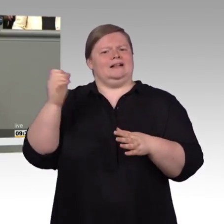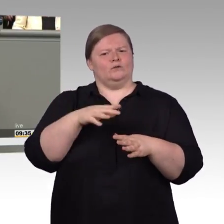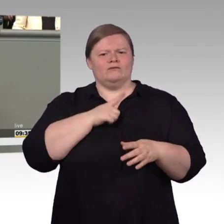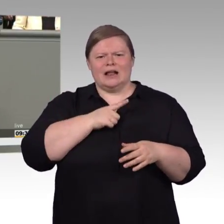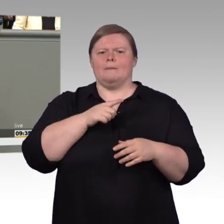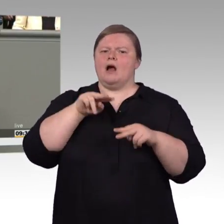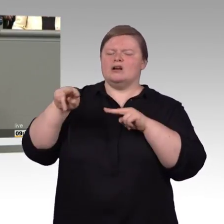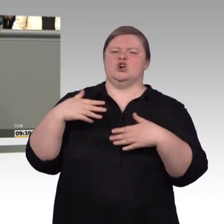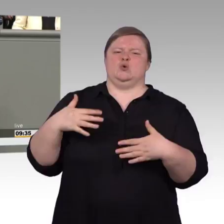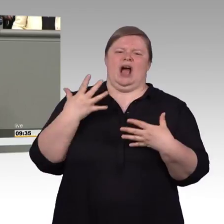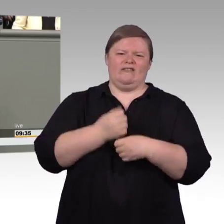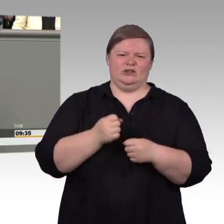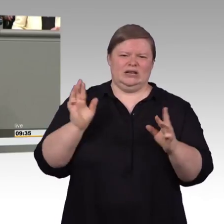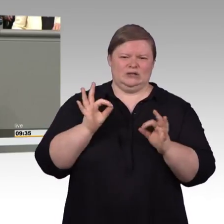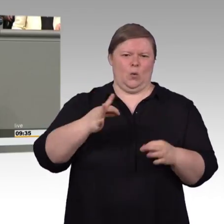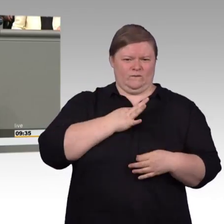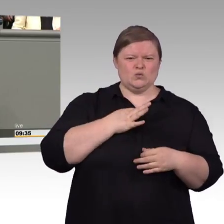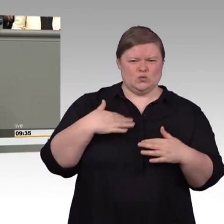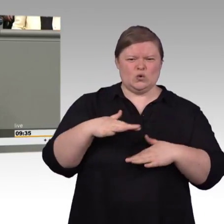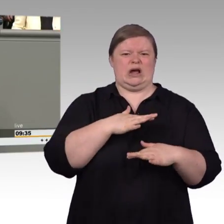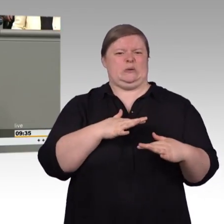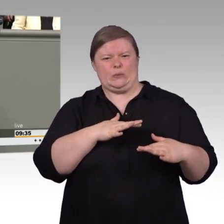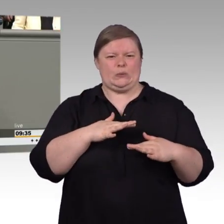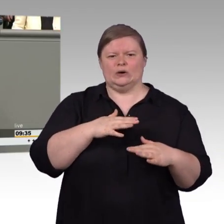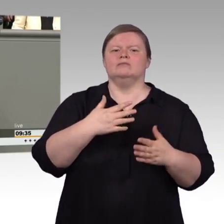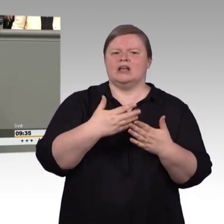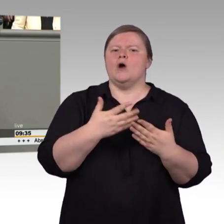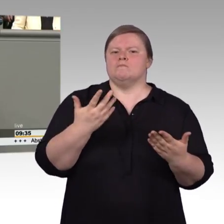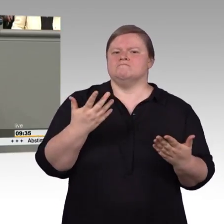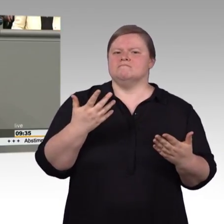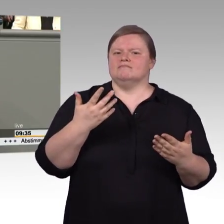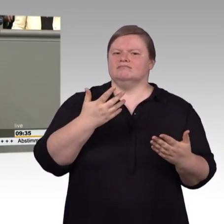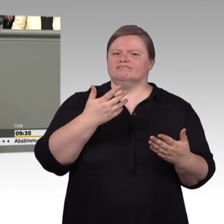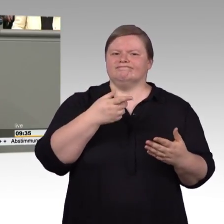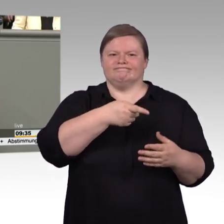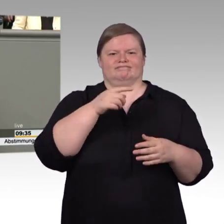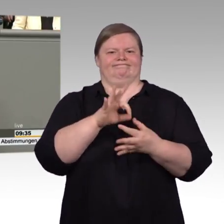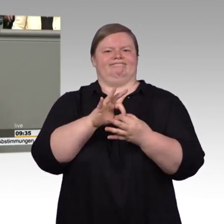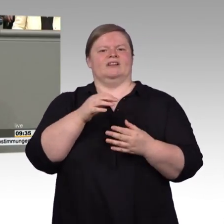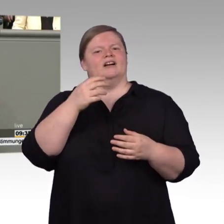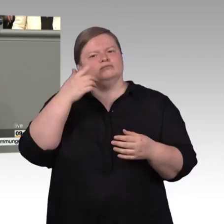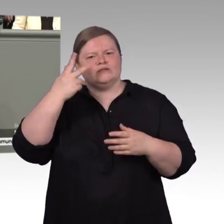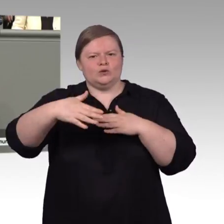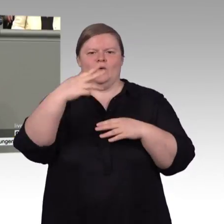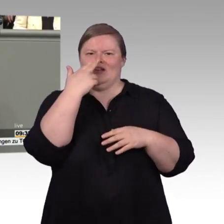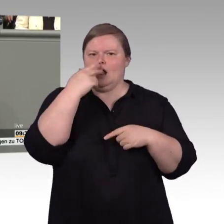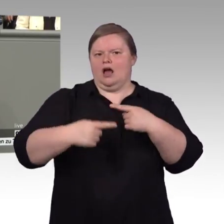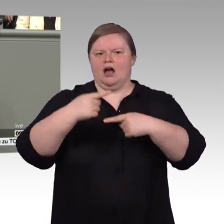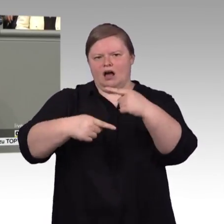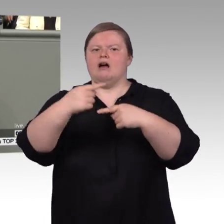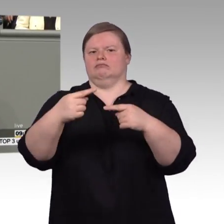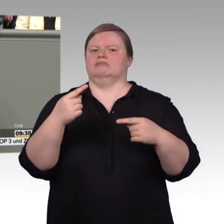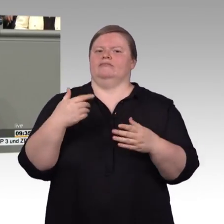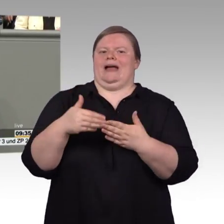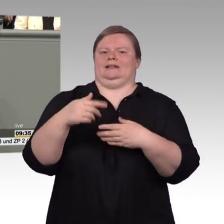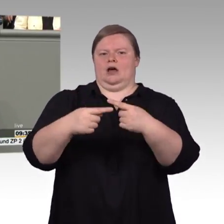Auch die Sachverständigen, die Sie, Kolleginnen und Kollegen von der Regierung, selbst benannt haben. Und wie gehen Sie mit diesen Hinweisen um? Sie